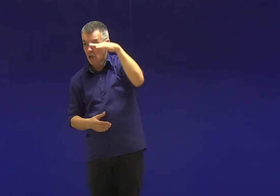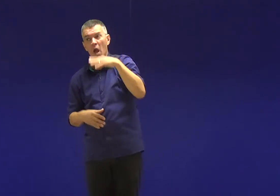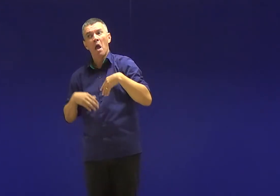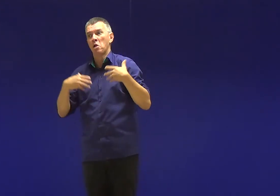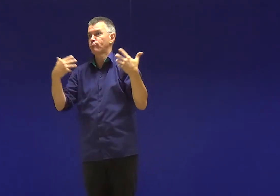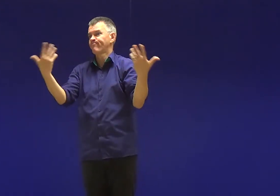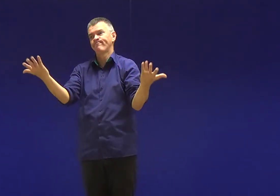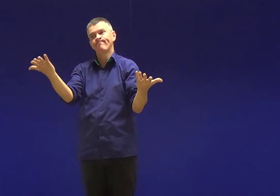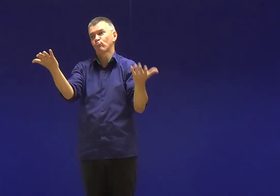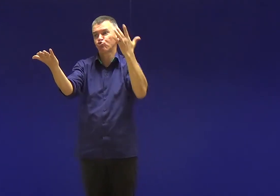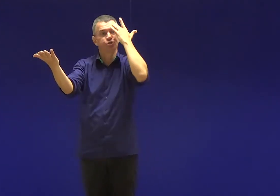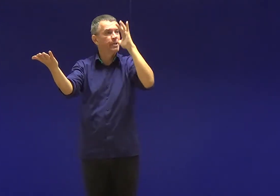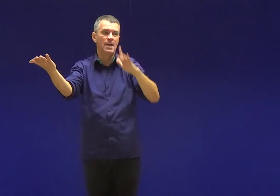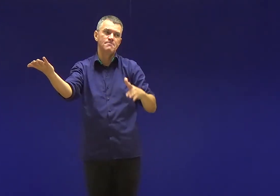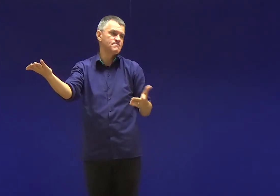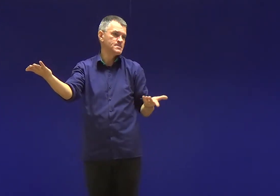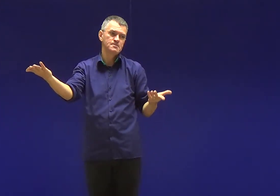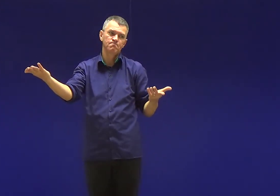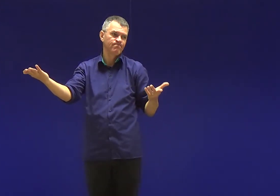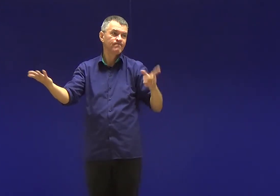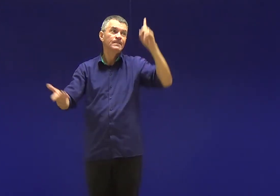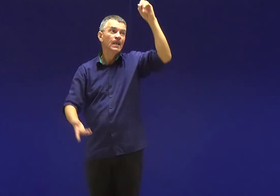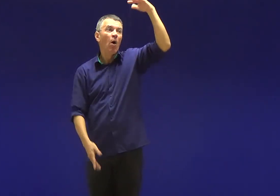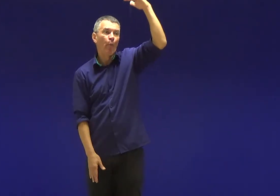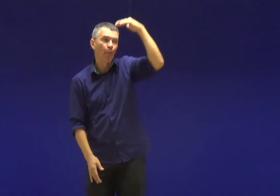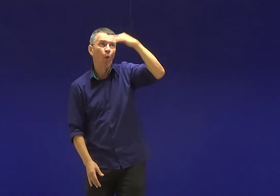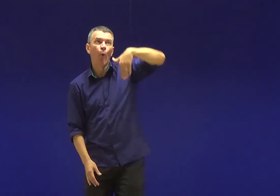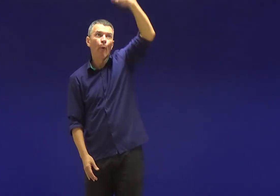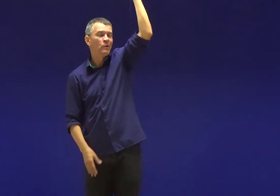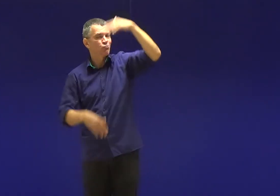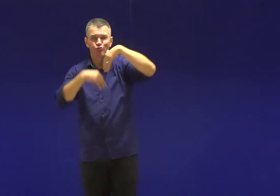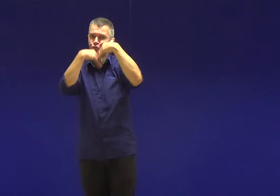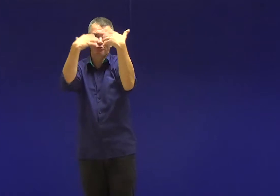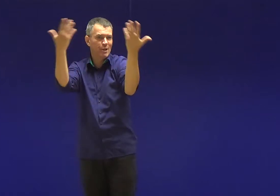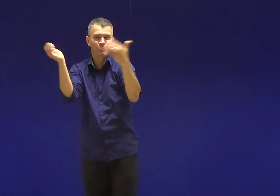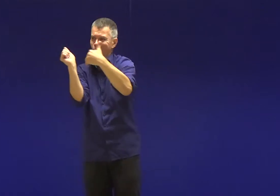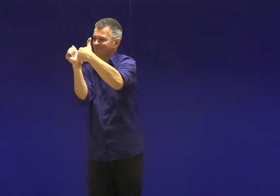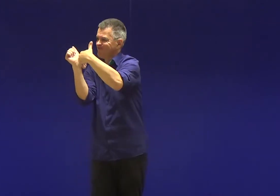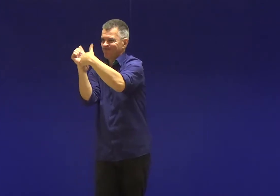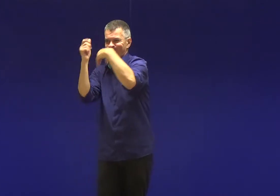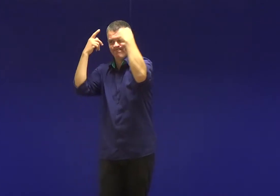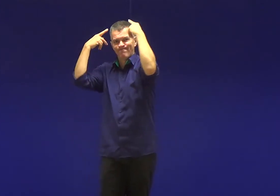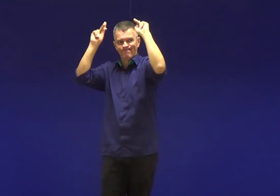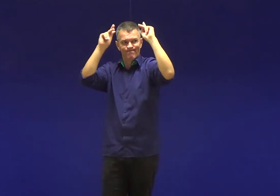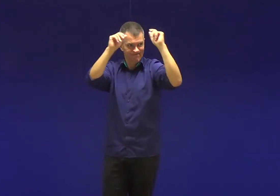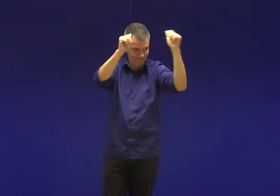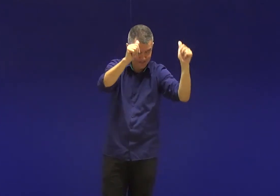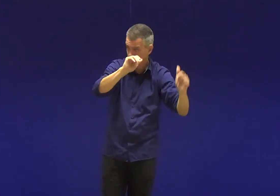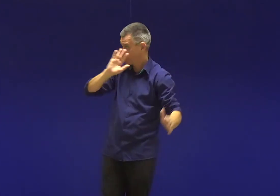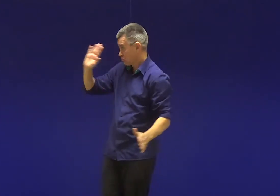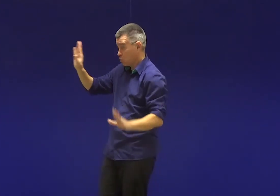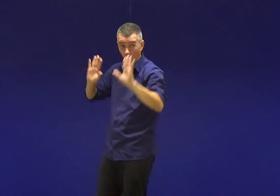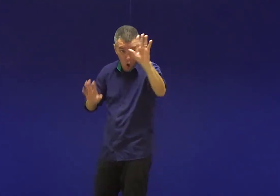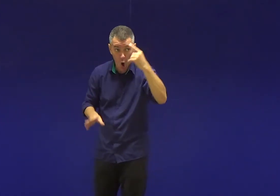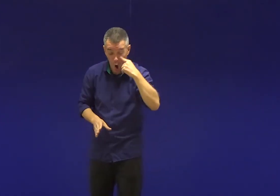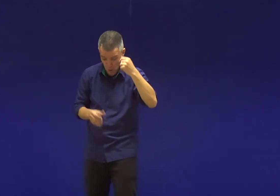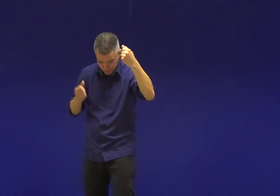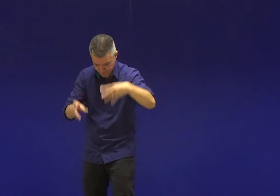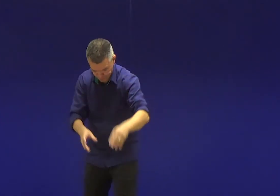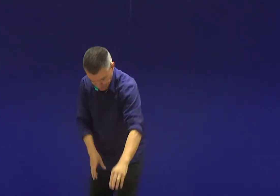Deus é mais alto, mais baixo? Não tem como a gente saber. Né? Essa questão de altura, isso é uma coisa dele. Não tem como a gente